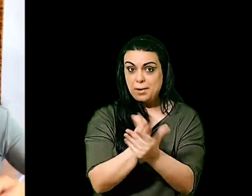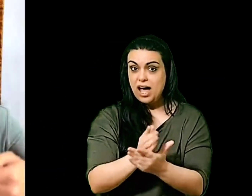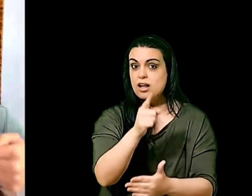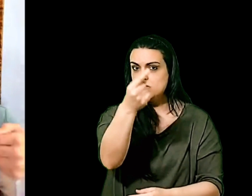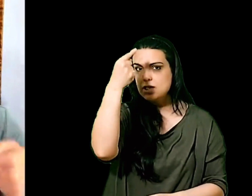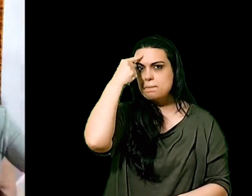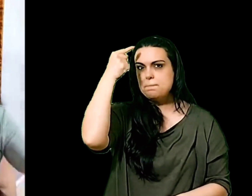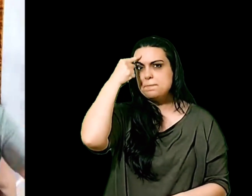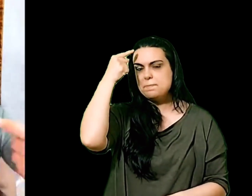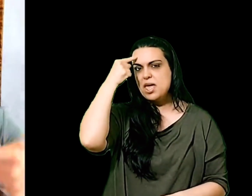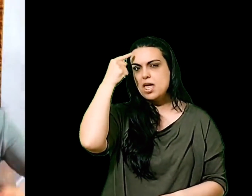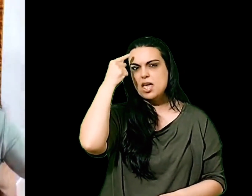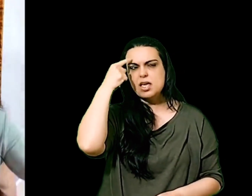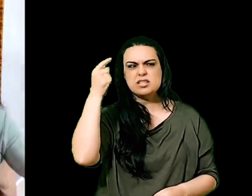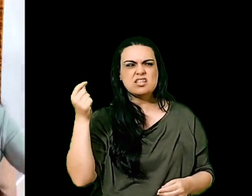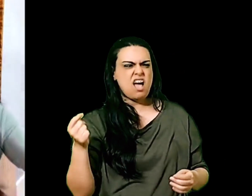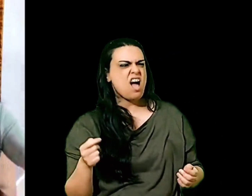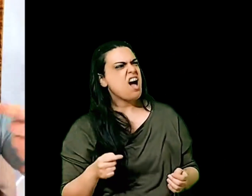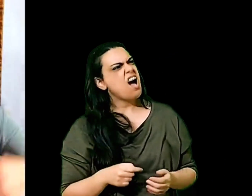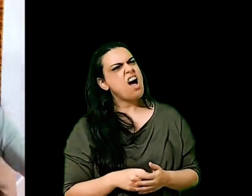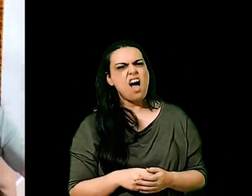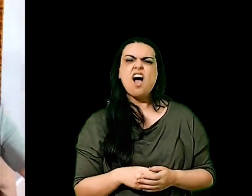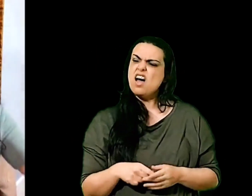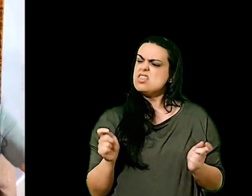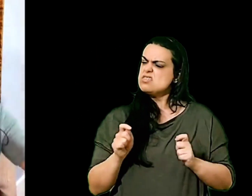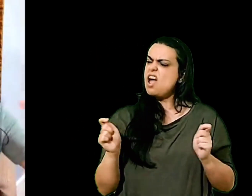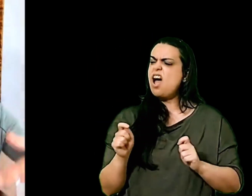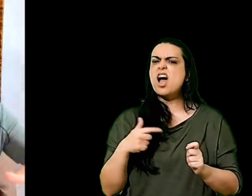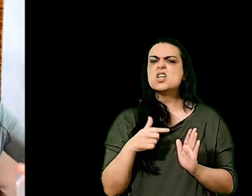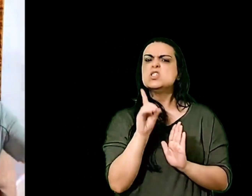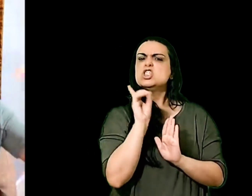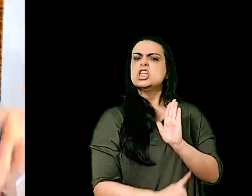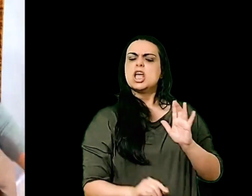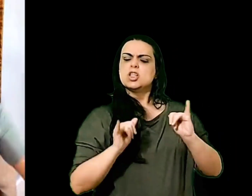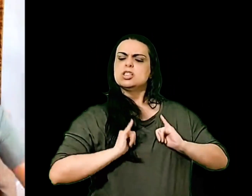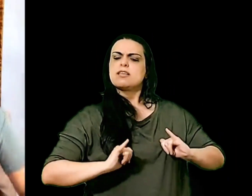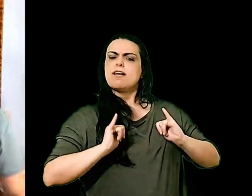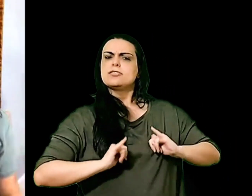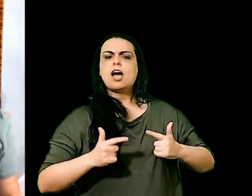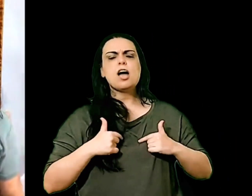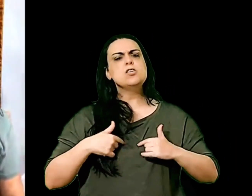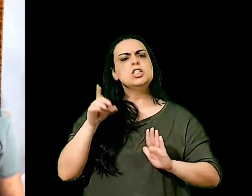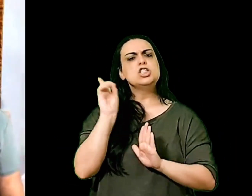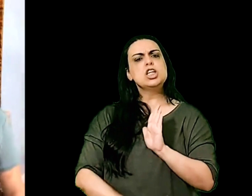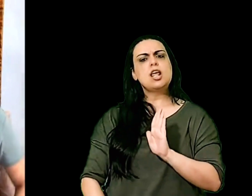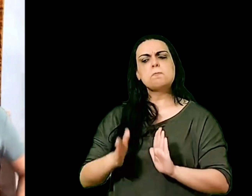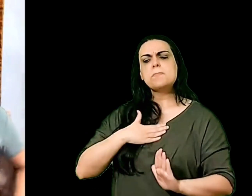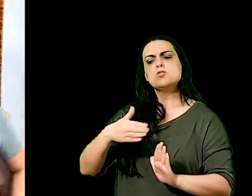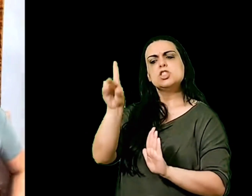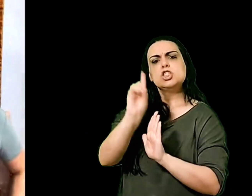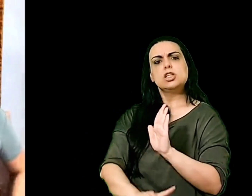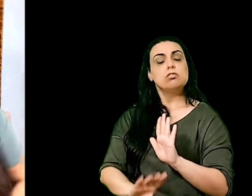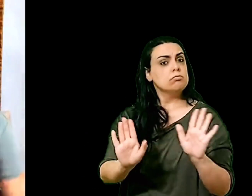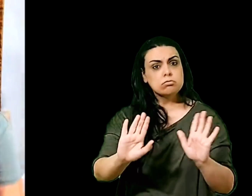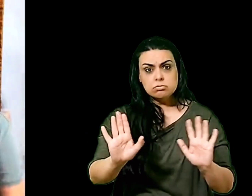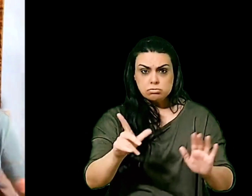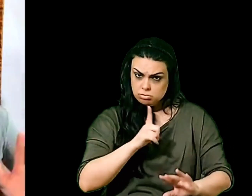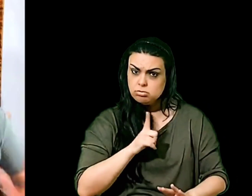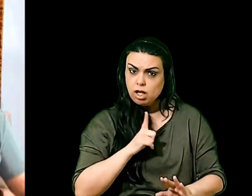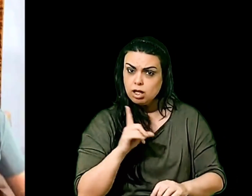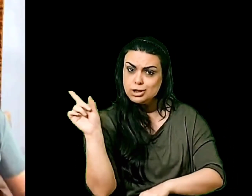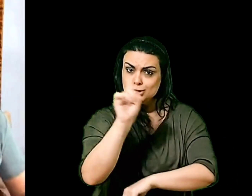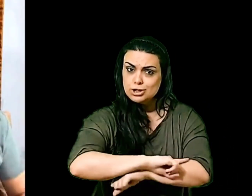de você parar de se iludir achando que você tem direito de descansar mais um pouco. Não, eu vou descansar mais um pouco.